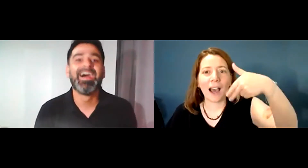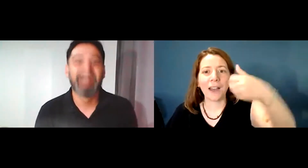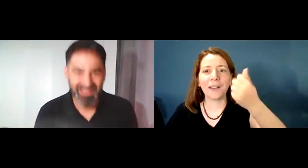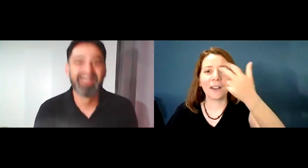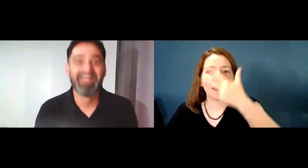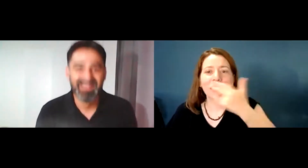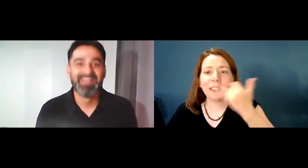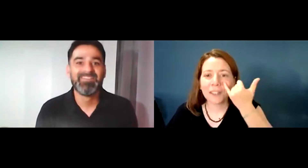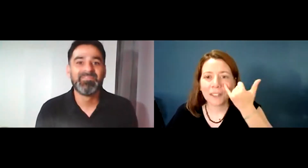Anaí.